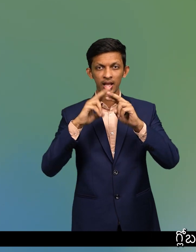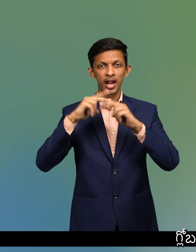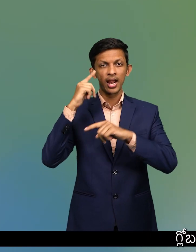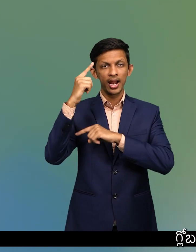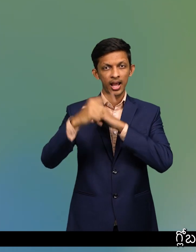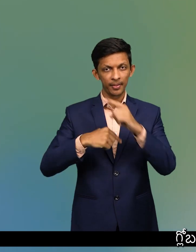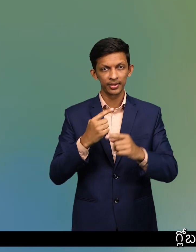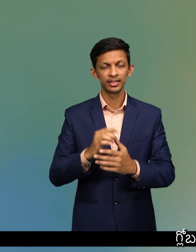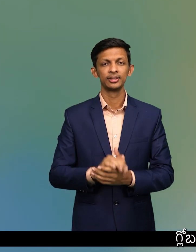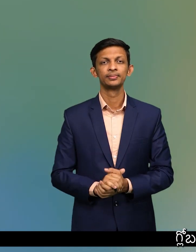గ్లోబలైజేషన్ ఫెయిర్.